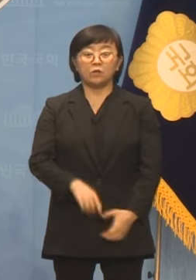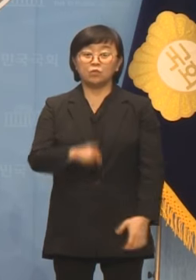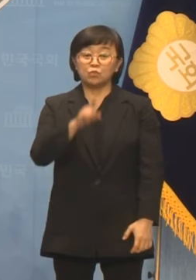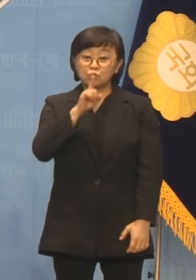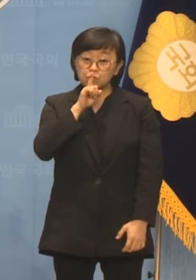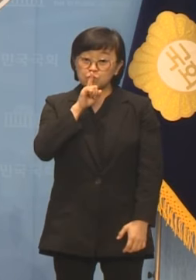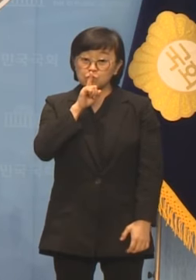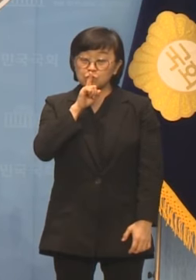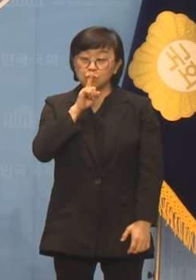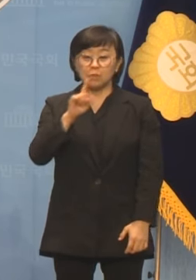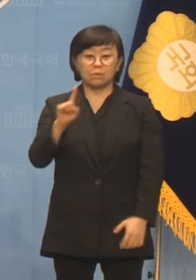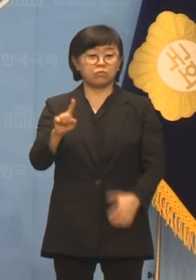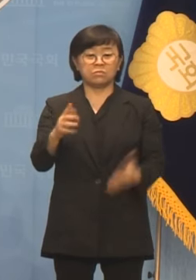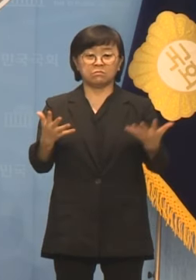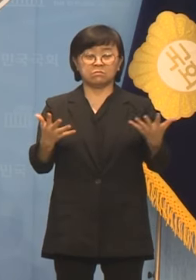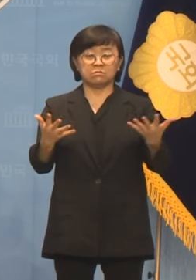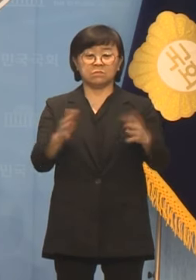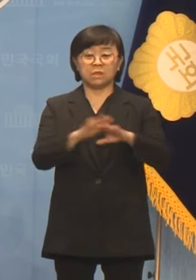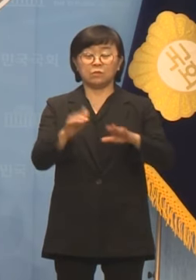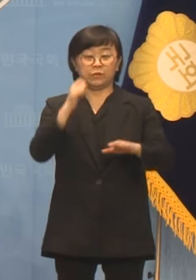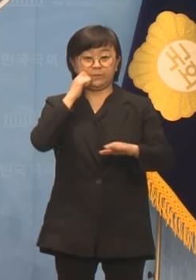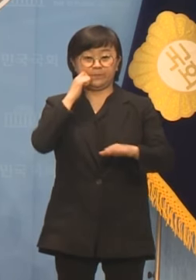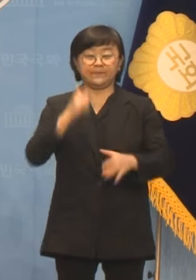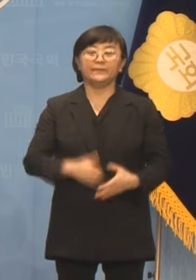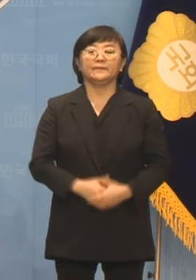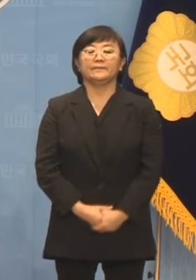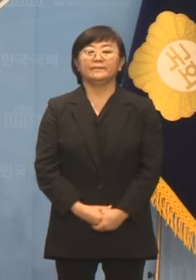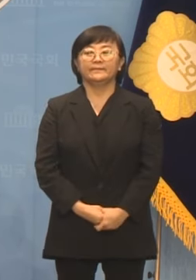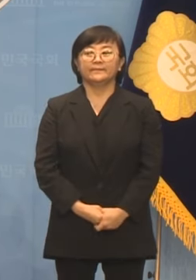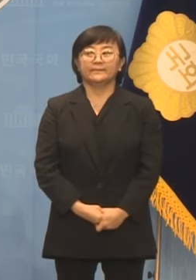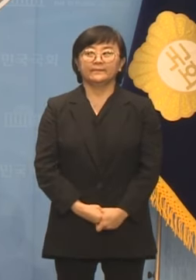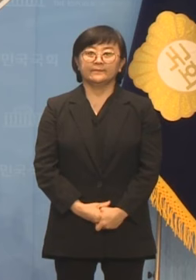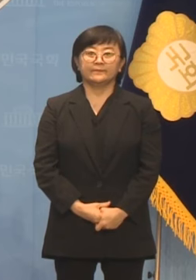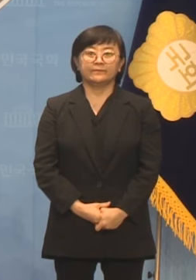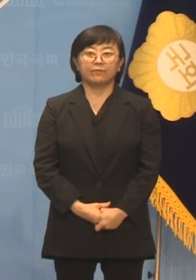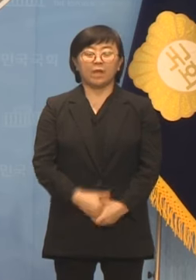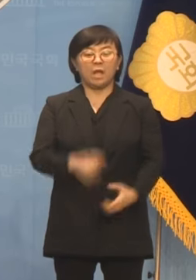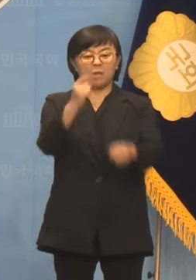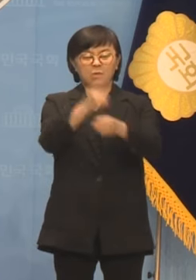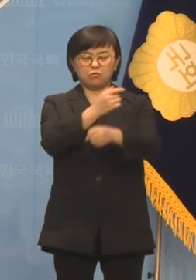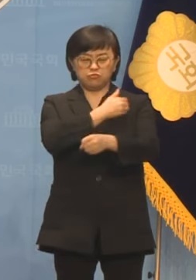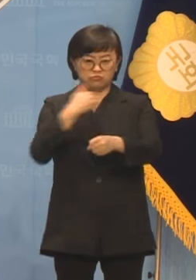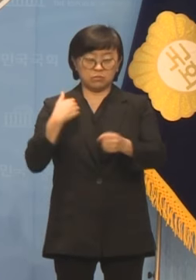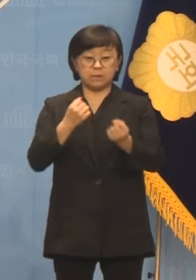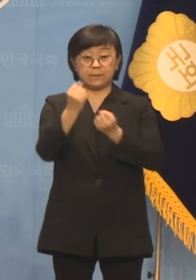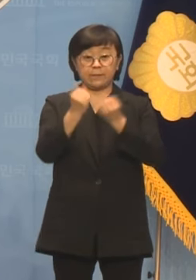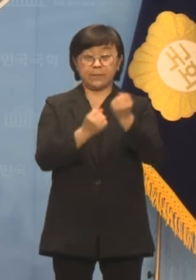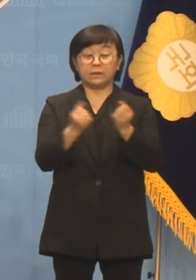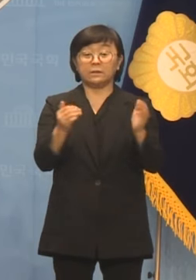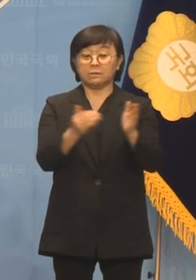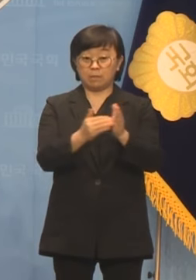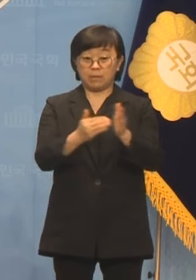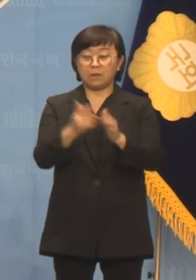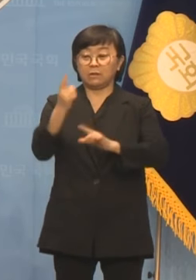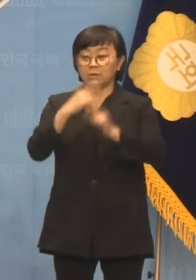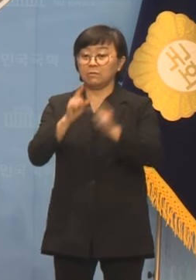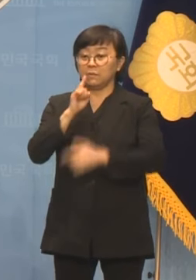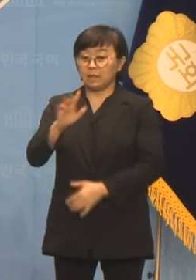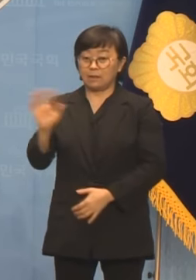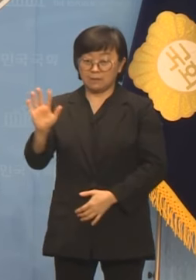침묵으로는 아무것도 해결할 수 없습니다. 이미 충분히 말씀드렸다. 더 말씀드리지